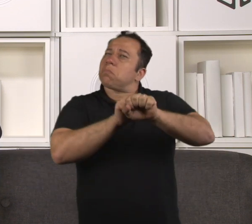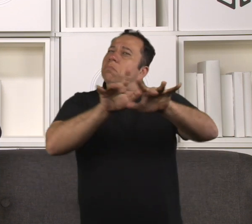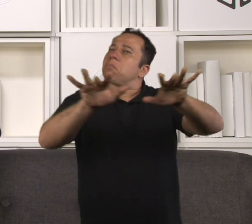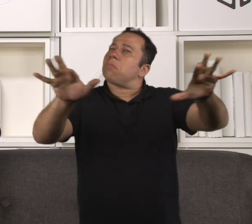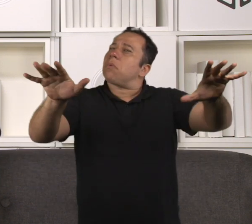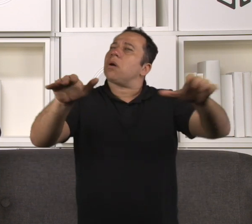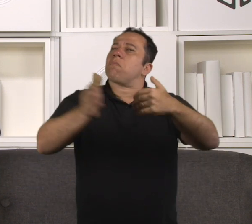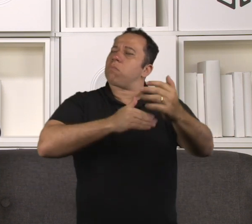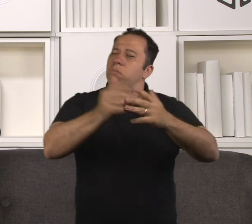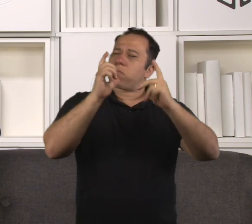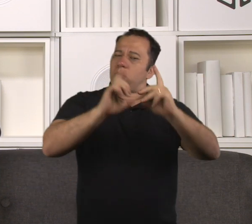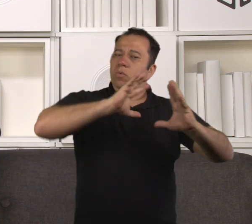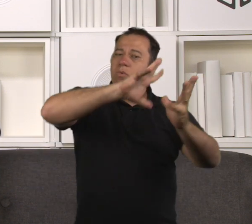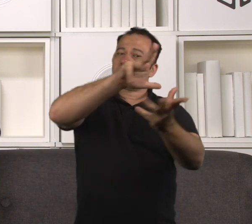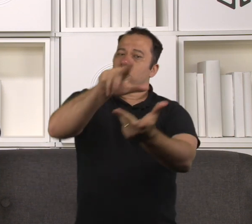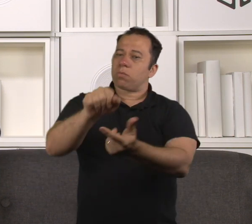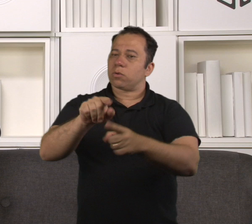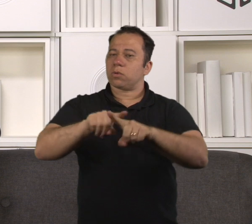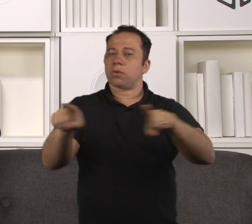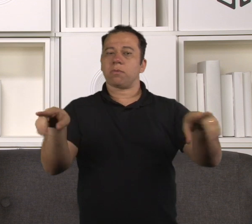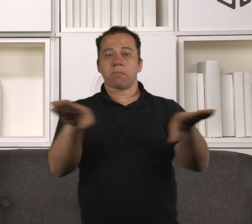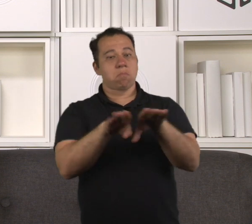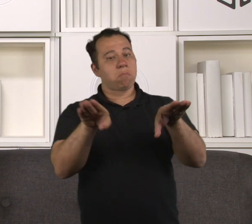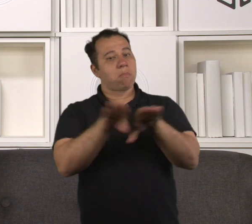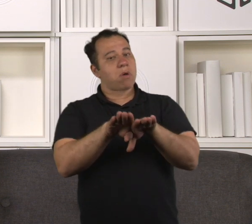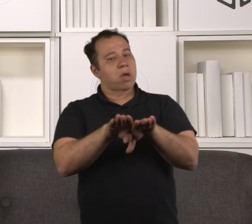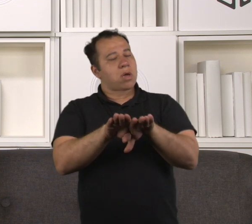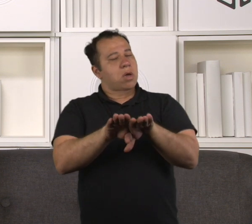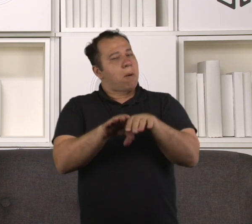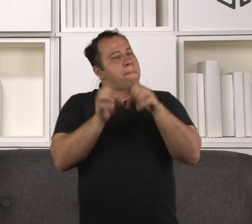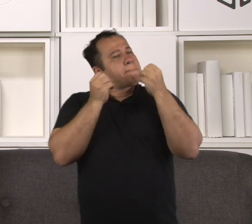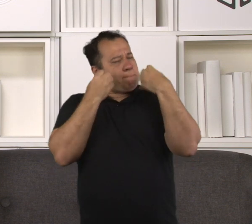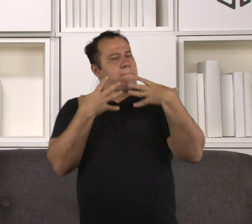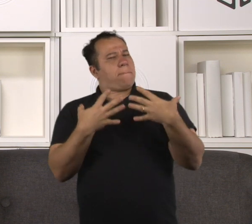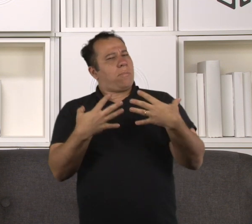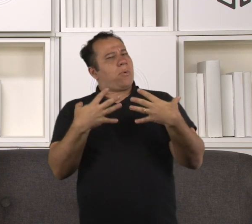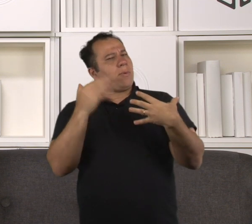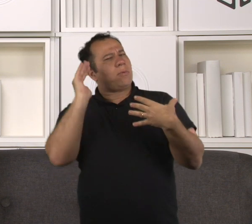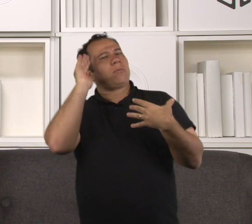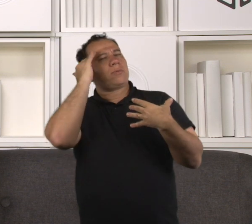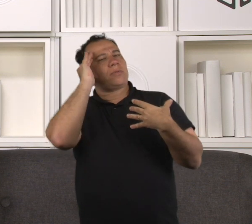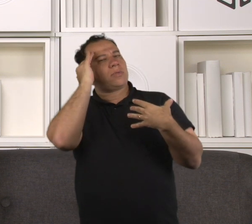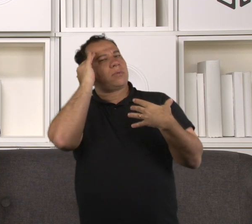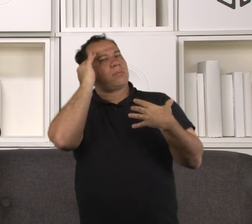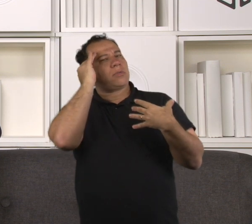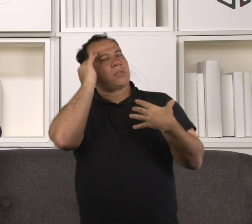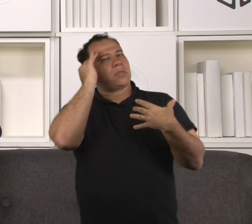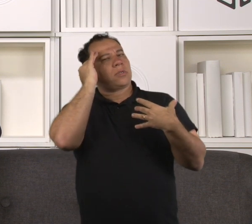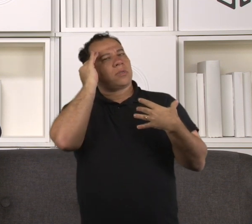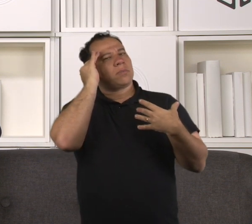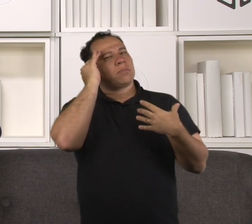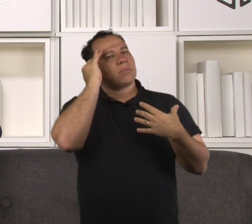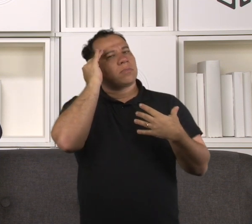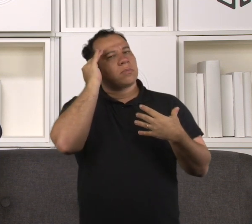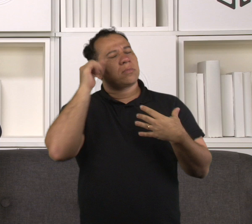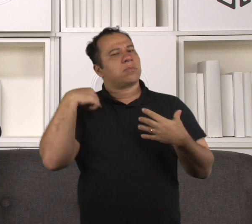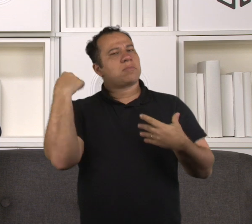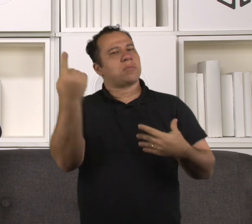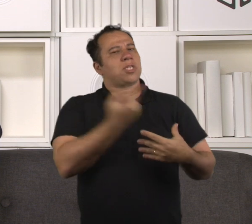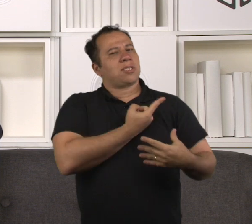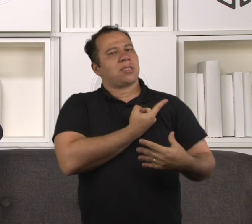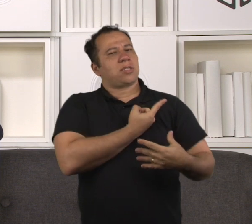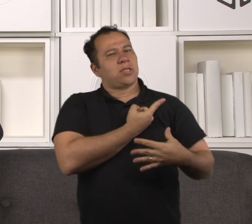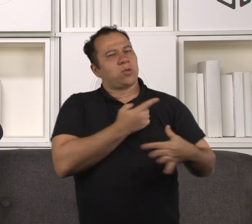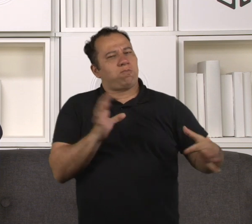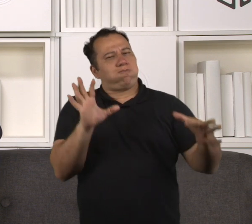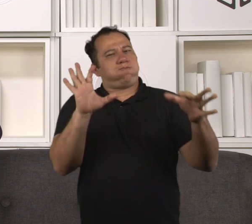mas também é uma forma de alegria espiritual a gente poder se sentir